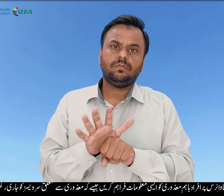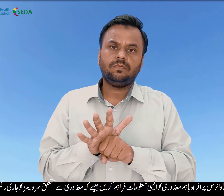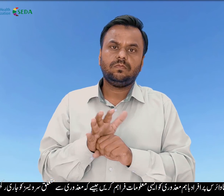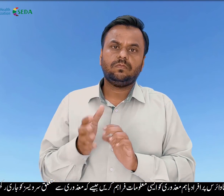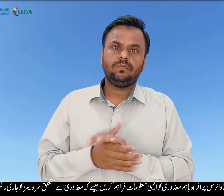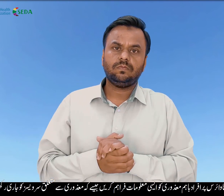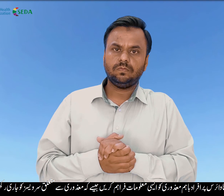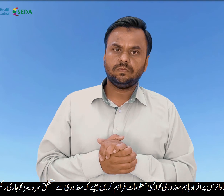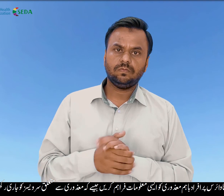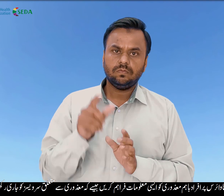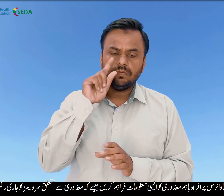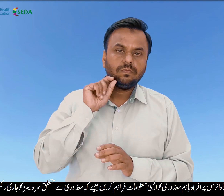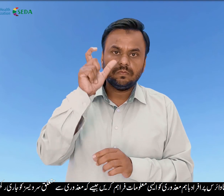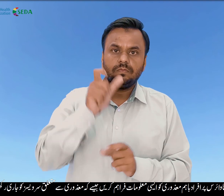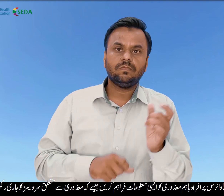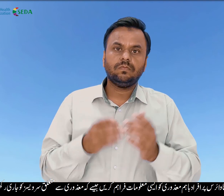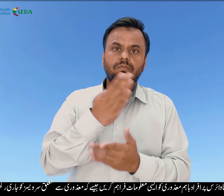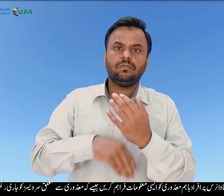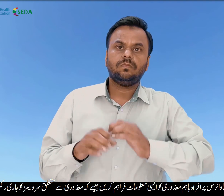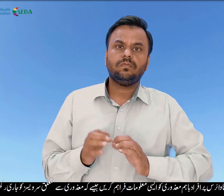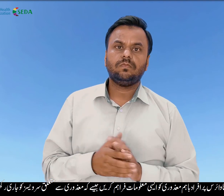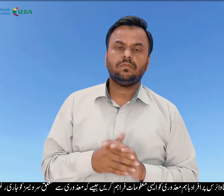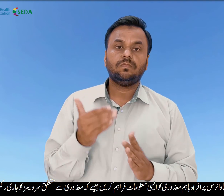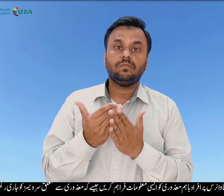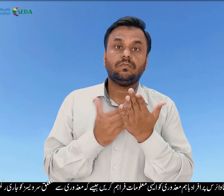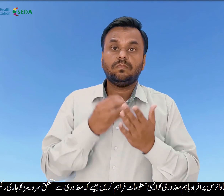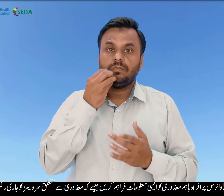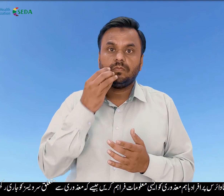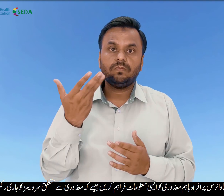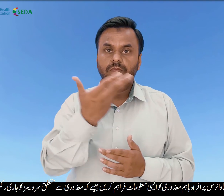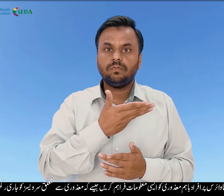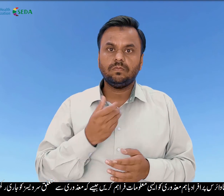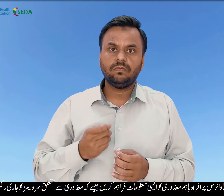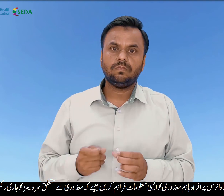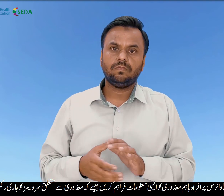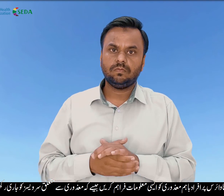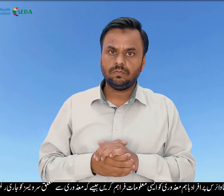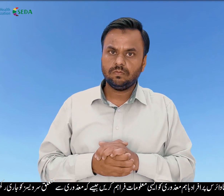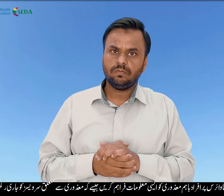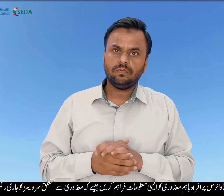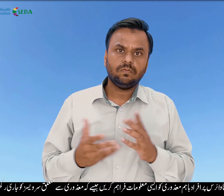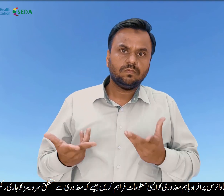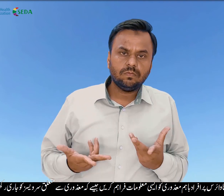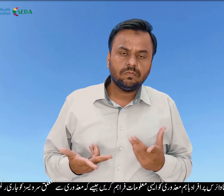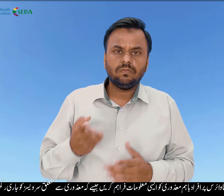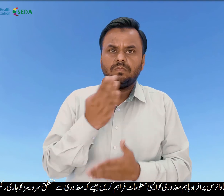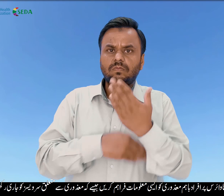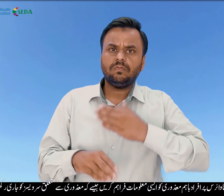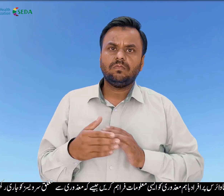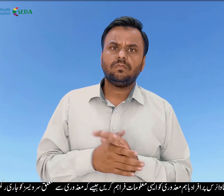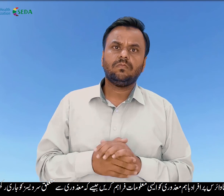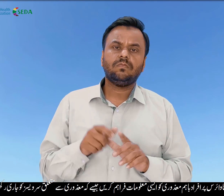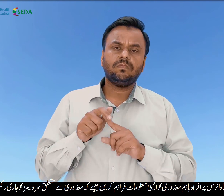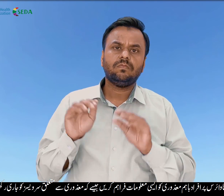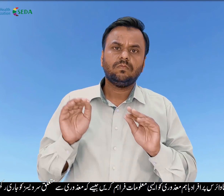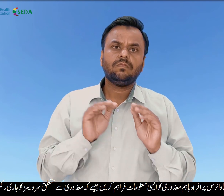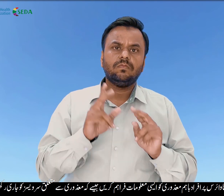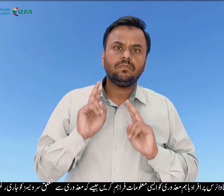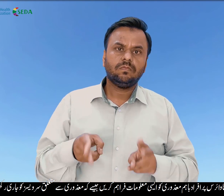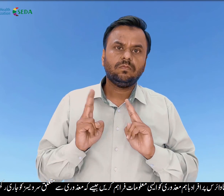کرونا وائرس پر افراد باہم معذوری کو ایسی معلومات فراہم کریں جیسے کہ معذوری سے متعلق سروسز کو